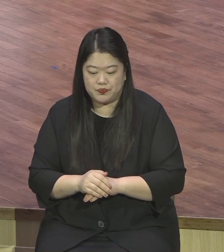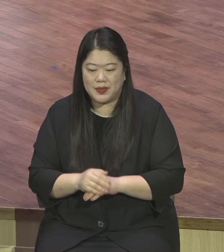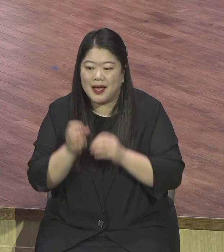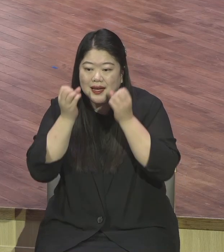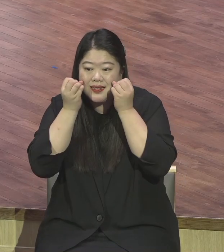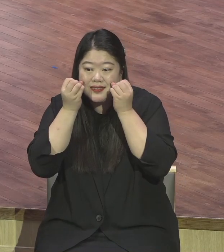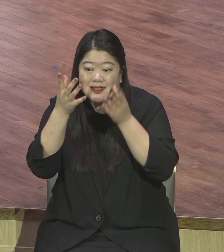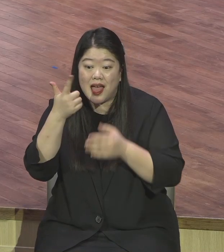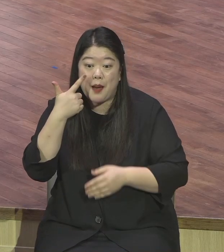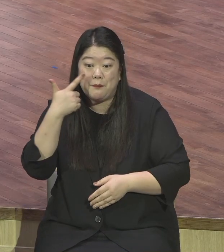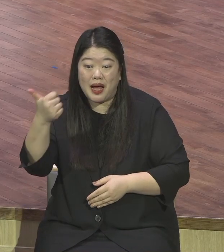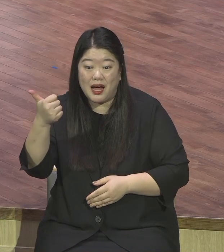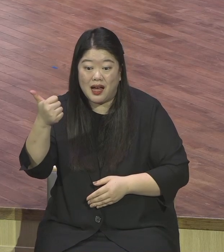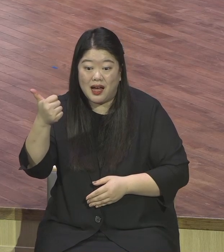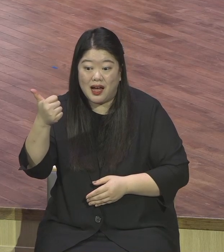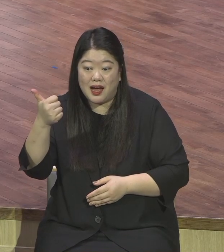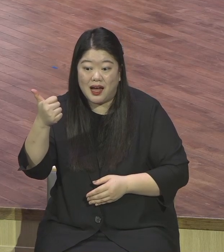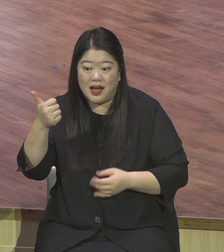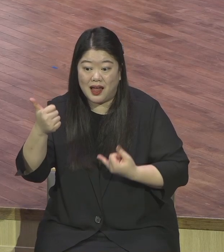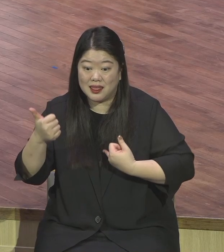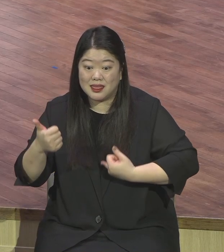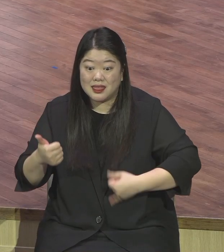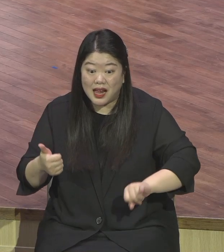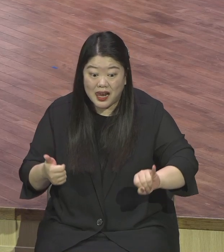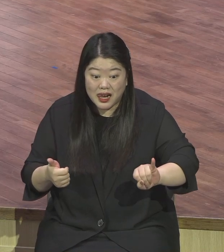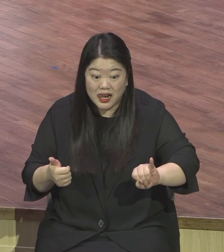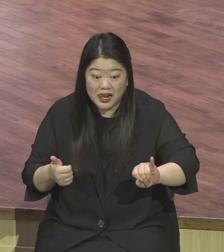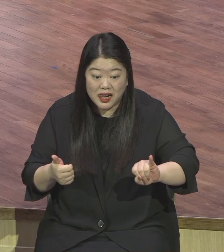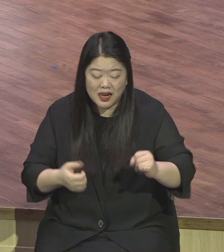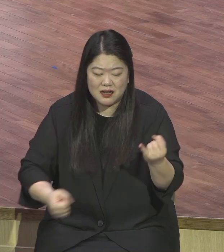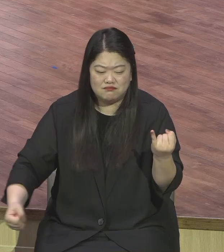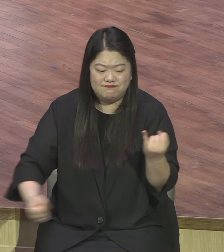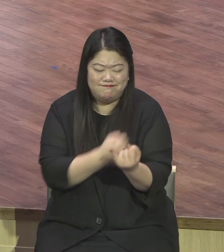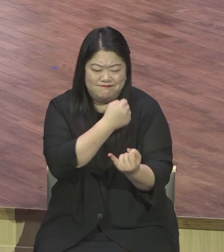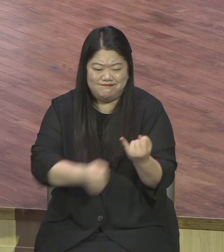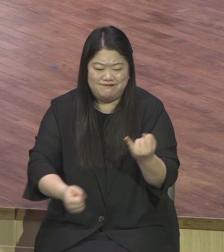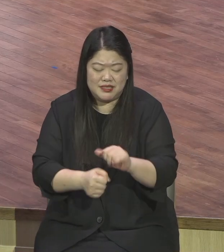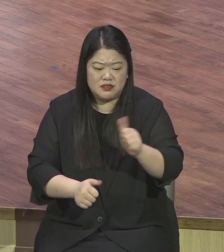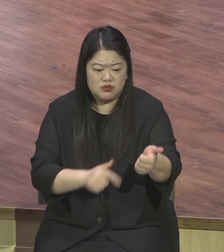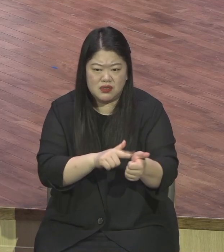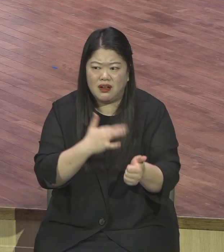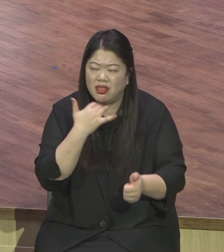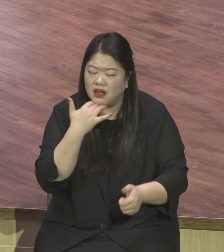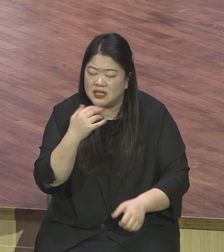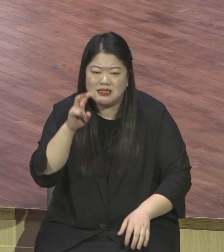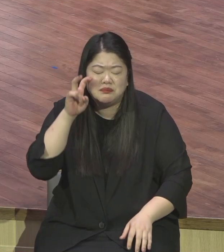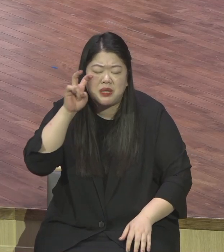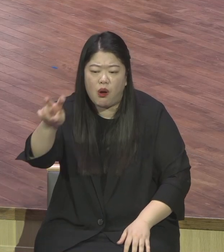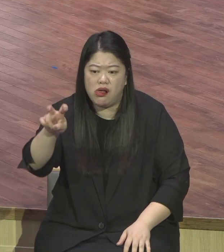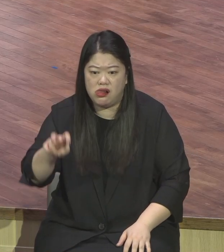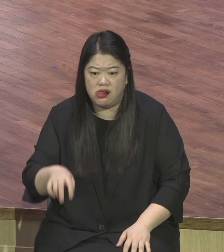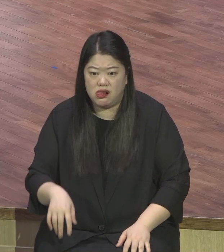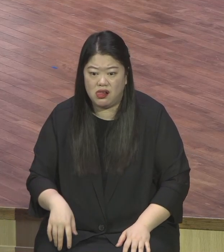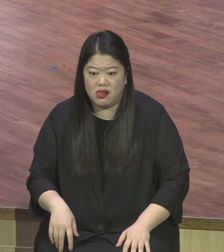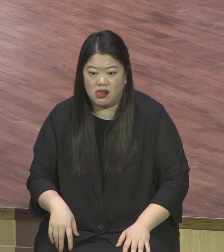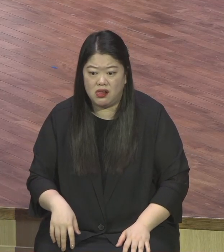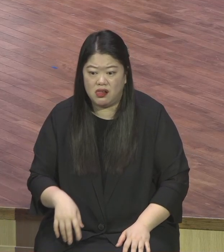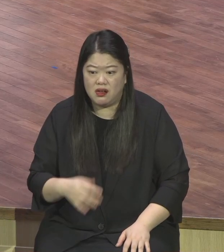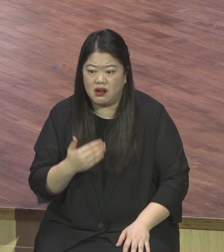20개월 된 이 영아, 이 영아를 폭행해 숨지게 했는데 살아있을